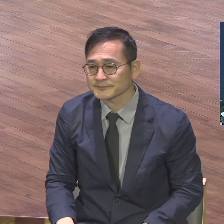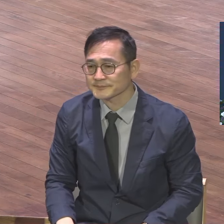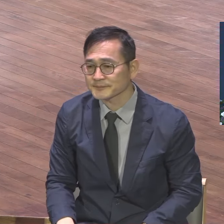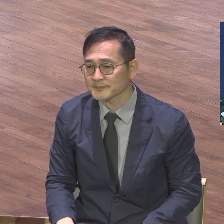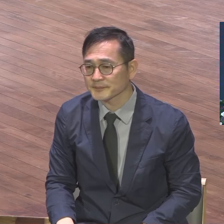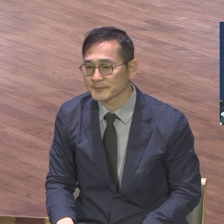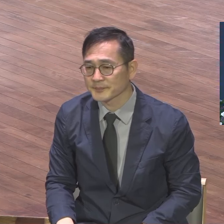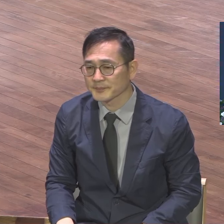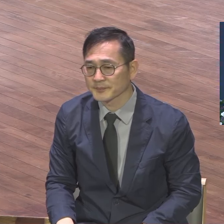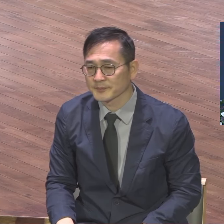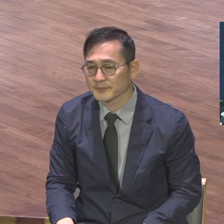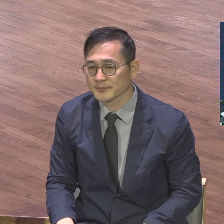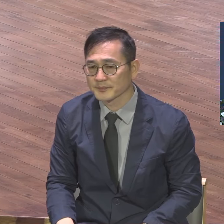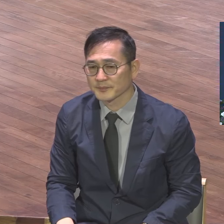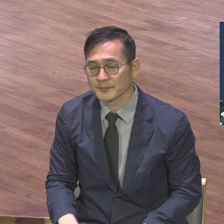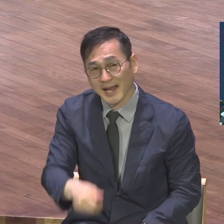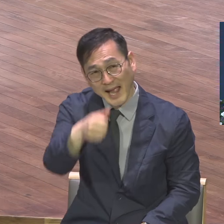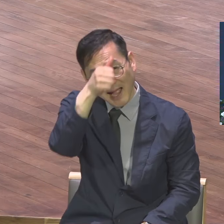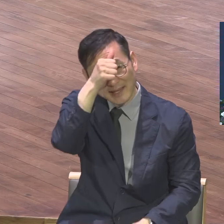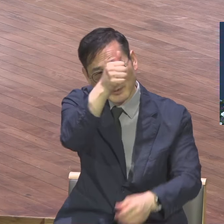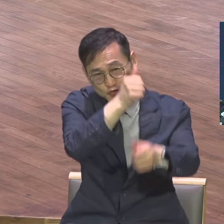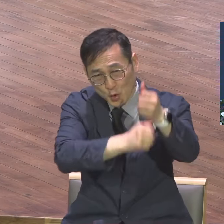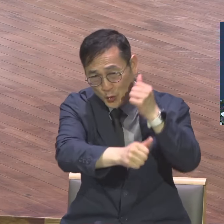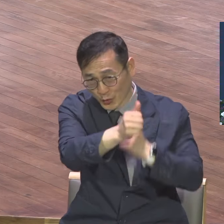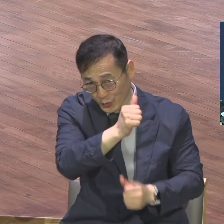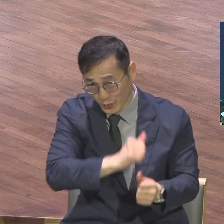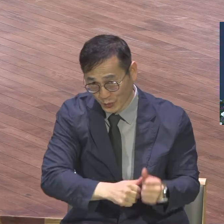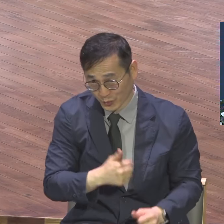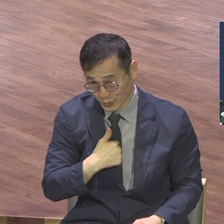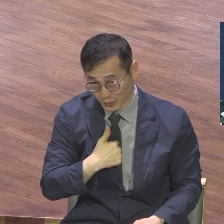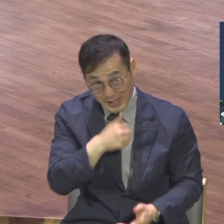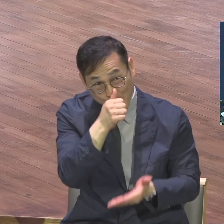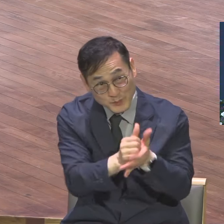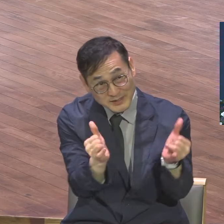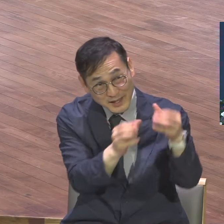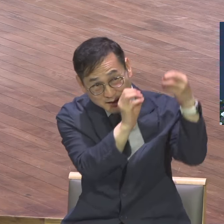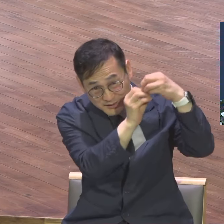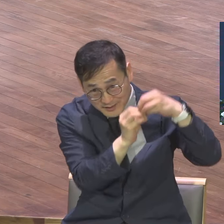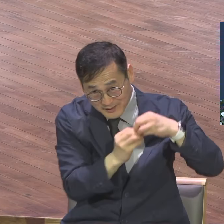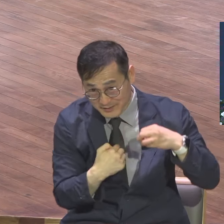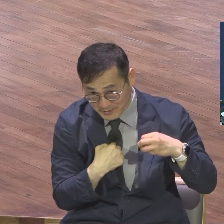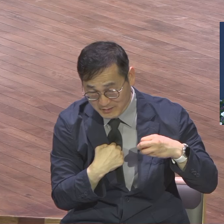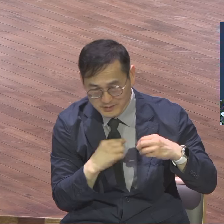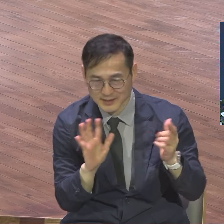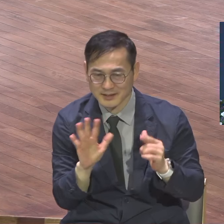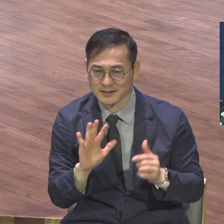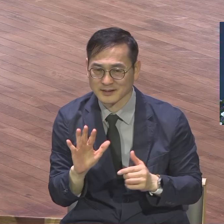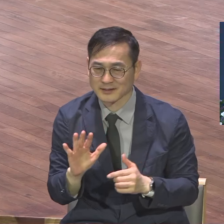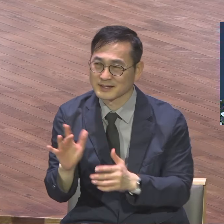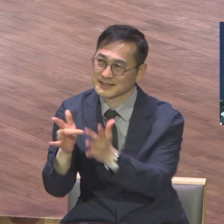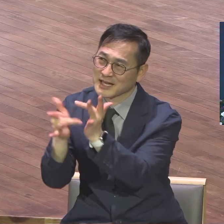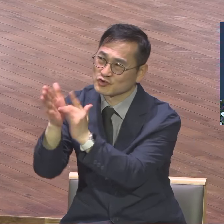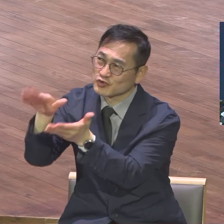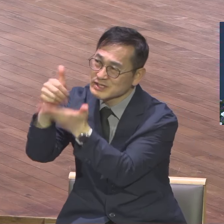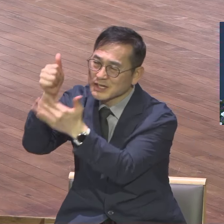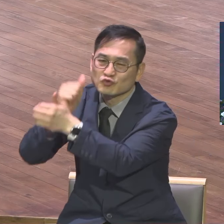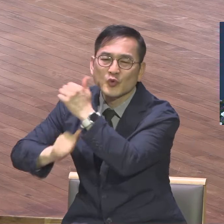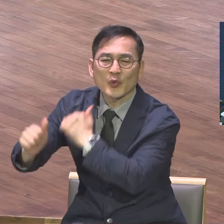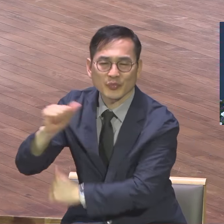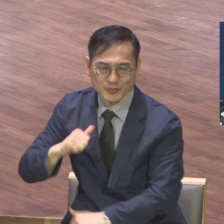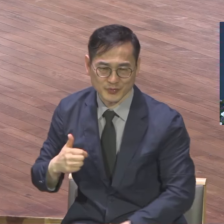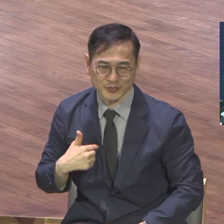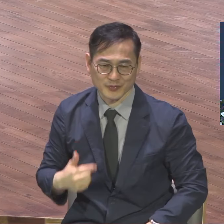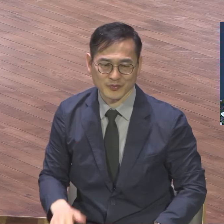범죄한 아담의 후손이 아니고 성령으로 잉태하셔서 이 땅에 여자의 후손으로, 우리 다 남자